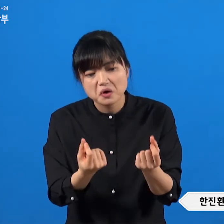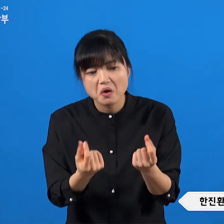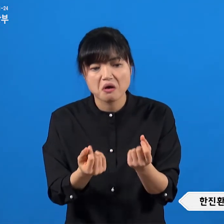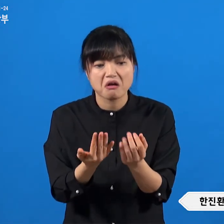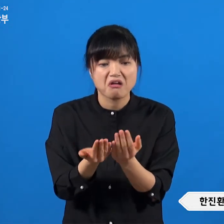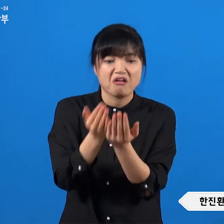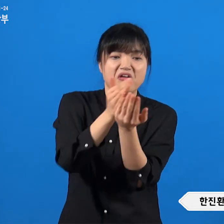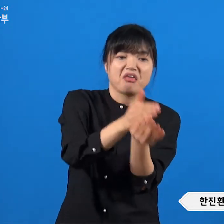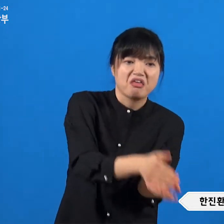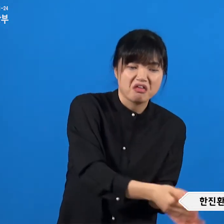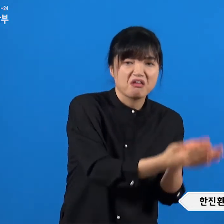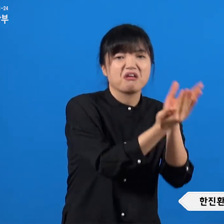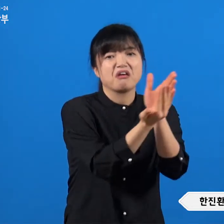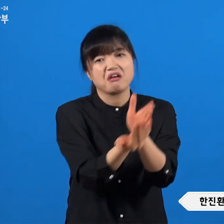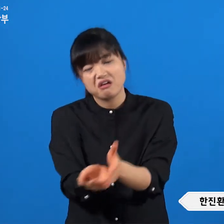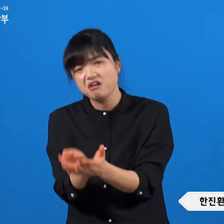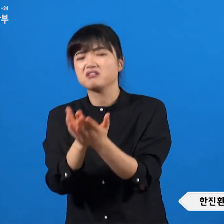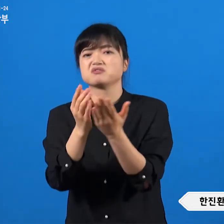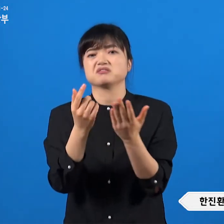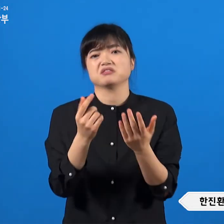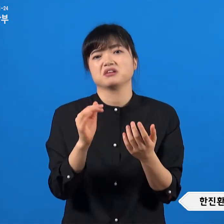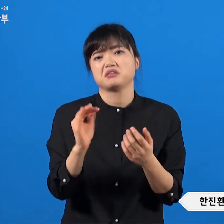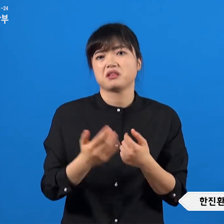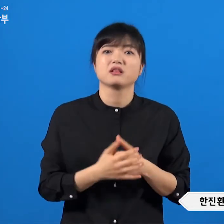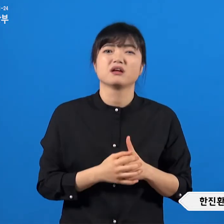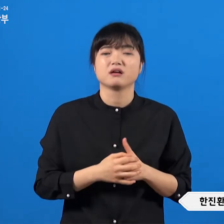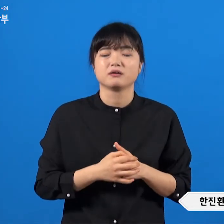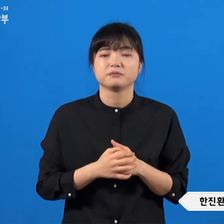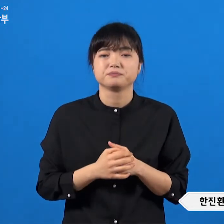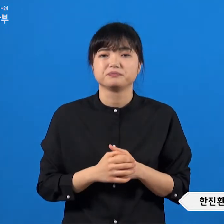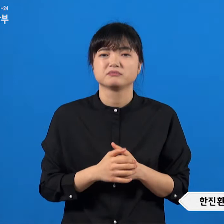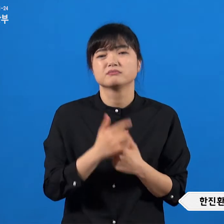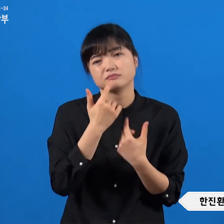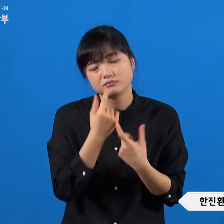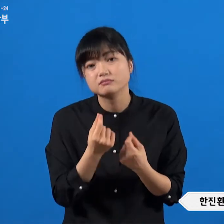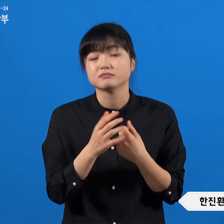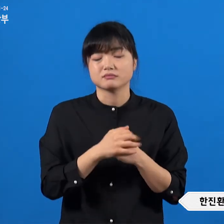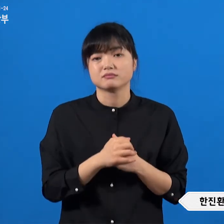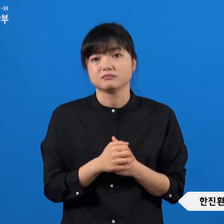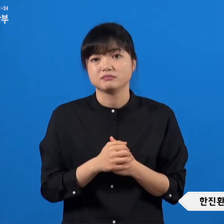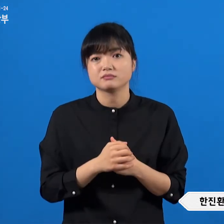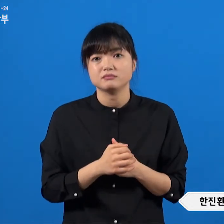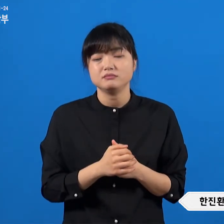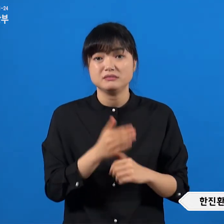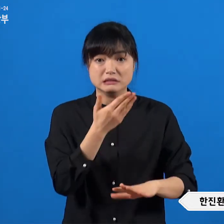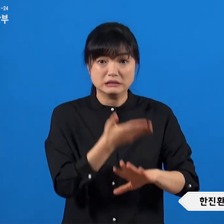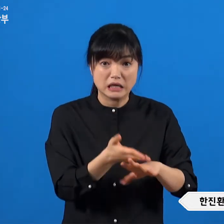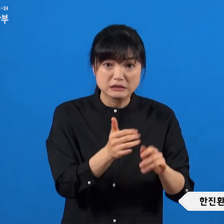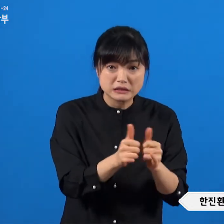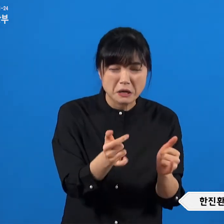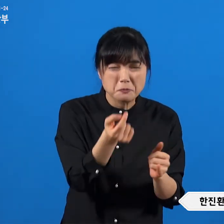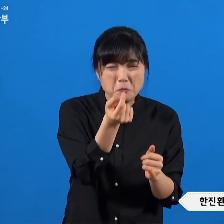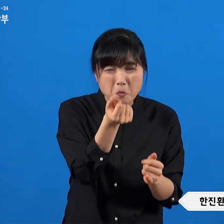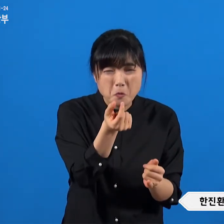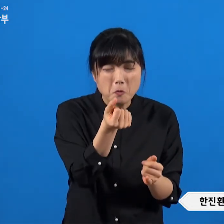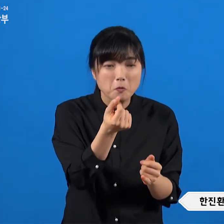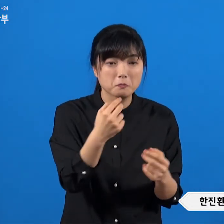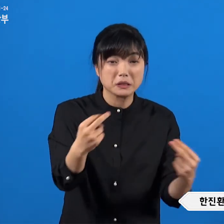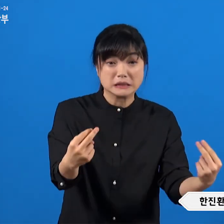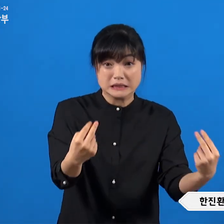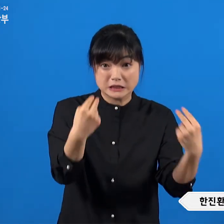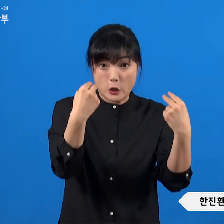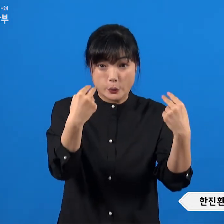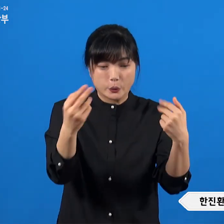물결치는 대로 요동한다. 그렇습니다. 다른 사람들의 그 약간의 시선